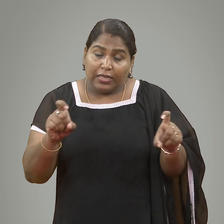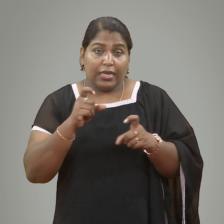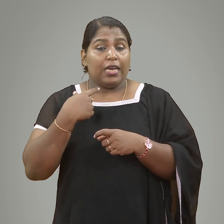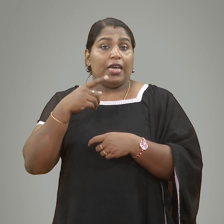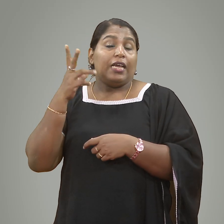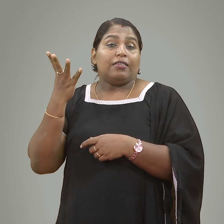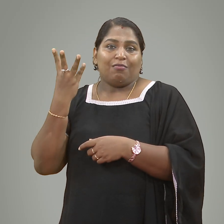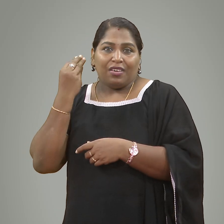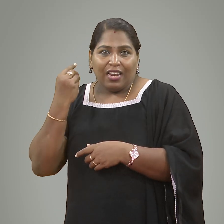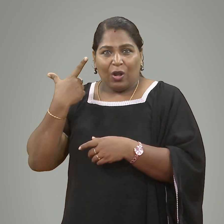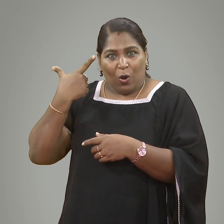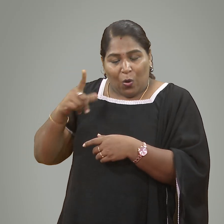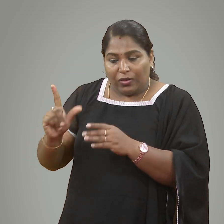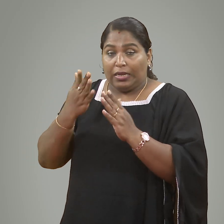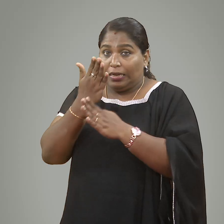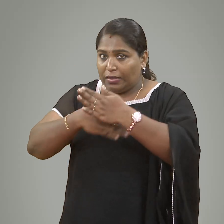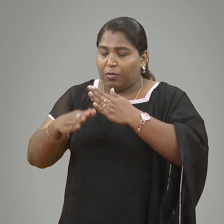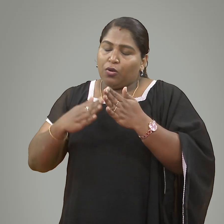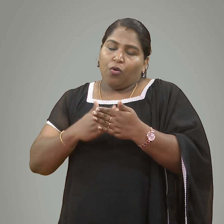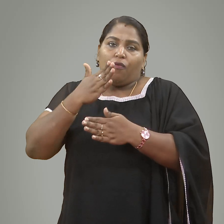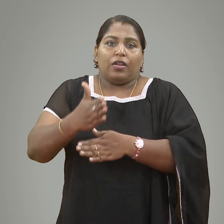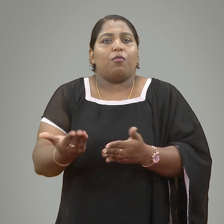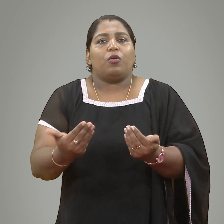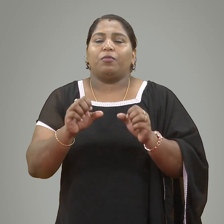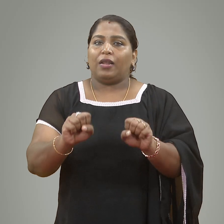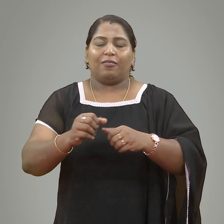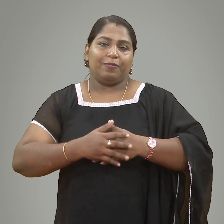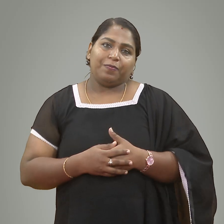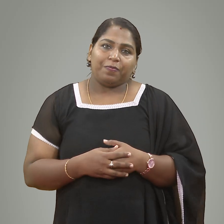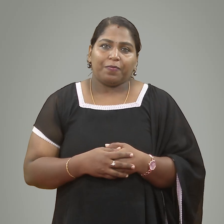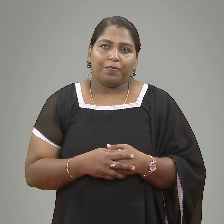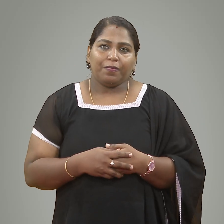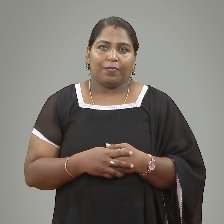യൂസ് ചെയ്ത് ഹിയറിംഗ് ലോസ് എന്നുള്ളൊരു ഡിസബിലിറ്റിയെ നമുക്ക് ഓവർകം ചെയ്യാനായിട്ട് സാധിക്കുന്നതാണ്.